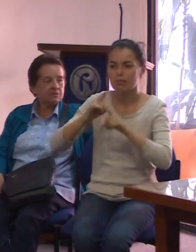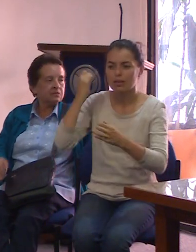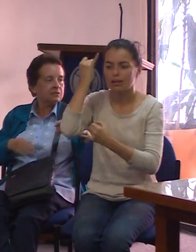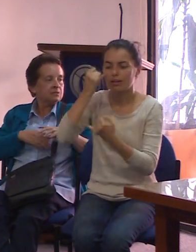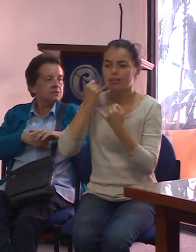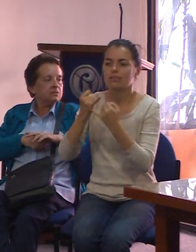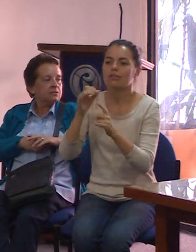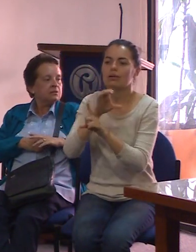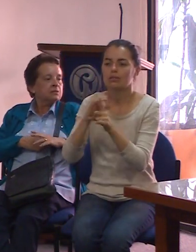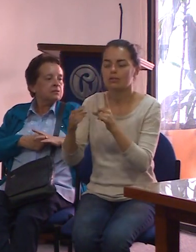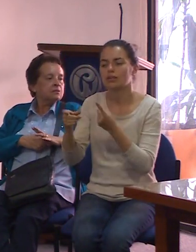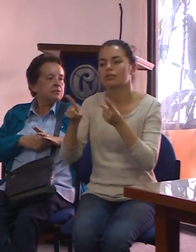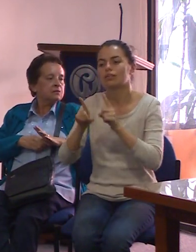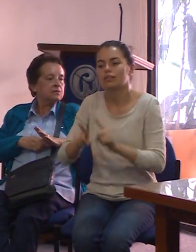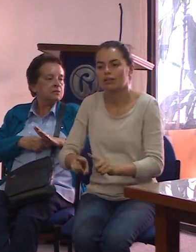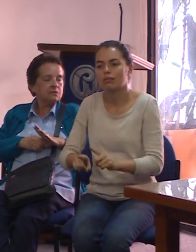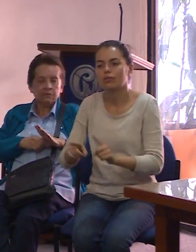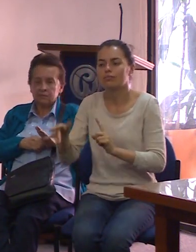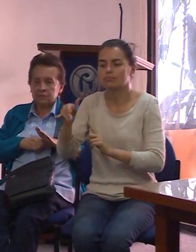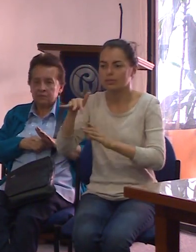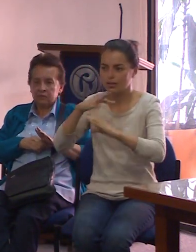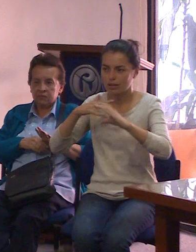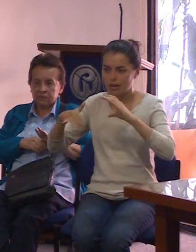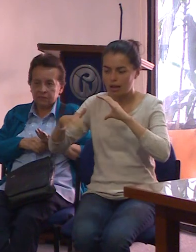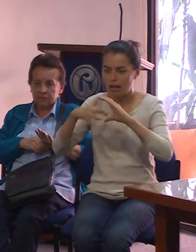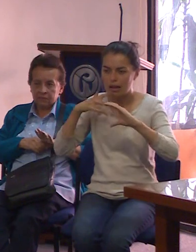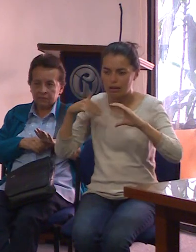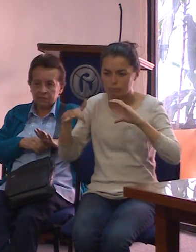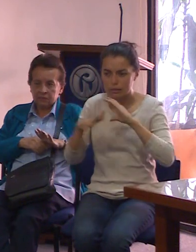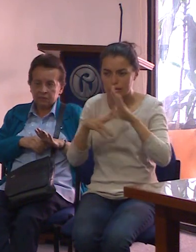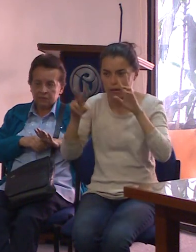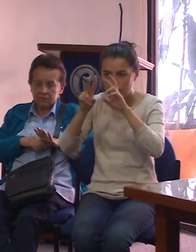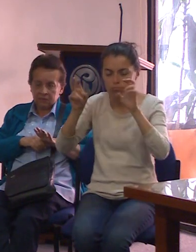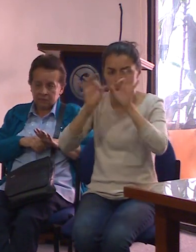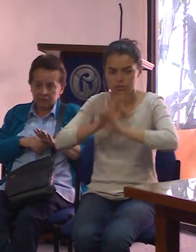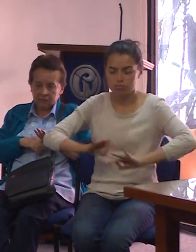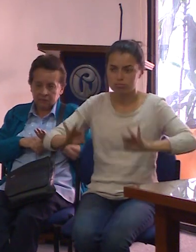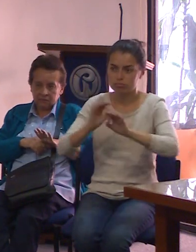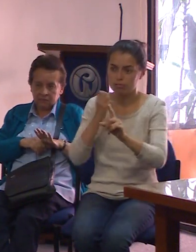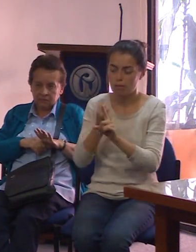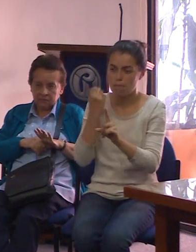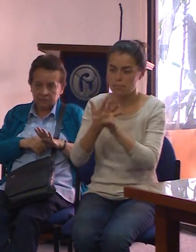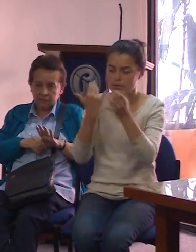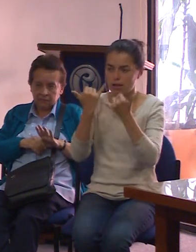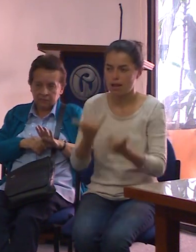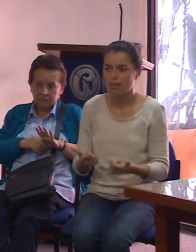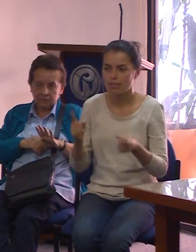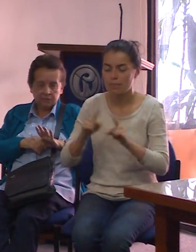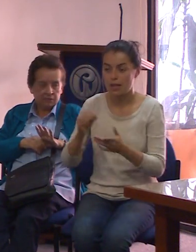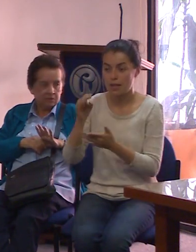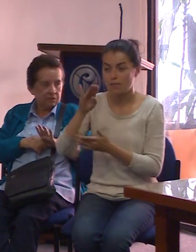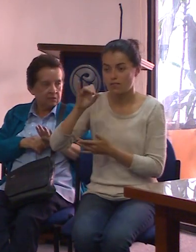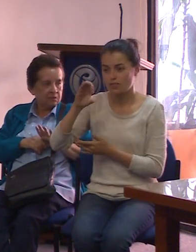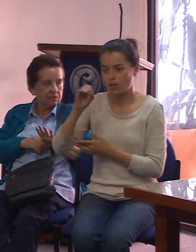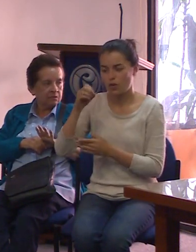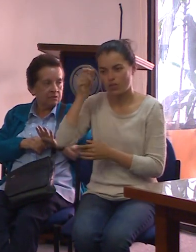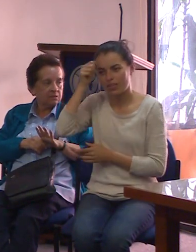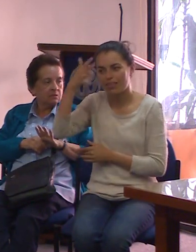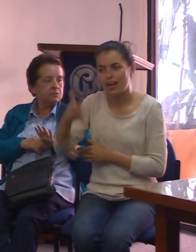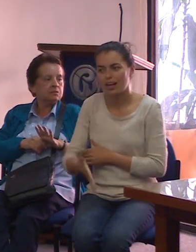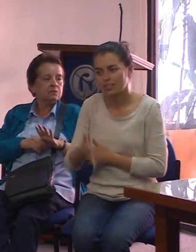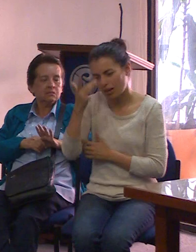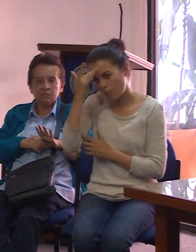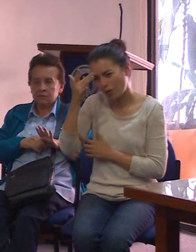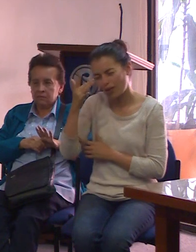cultural, desde la parte ambiental, que ahorita es un auge bastante grande, desde la biodidáctica. ¿Por qué no pensárselo desde